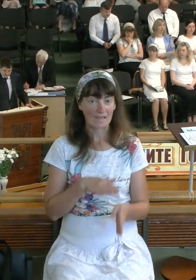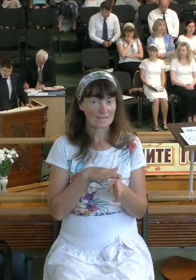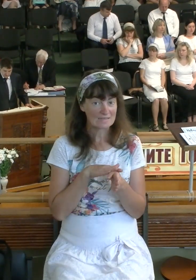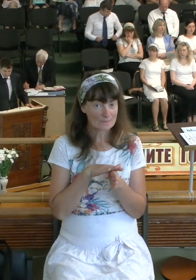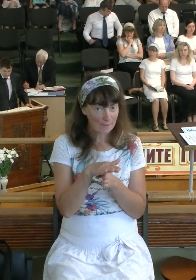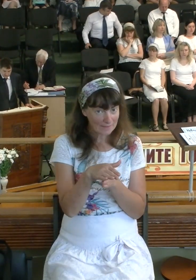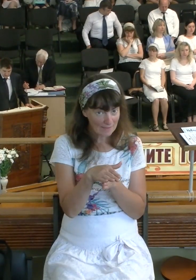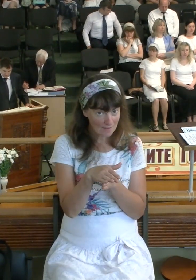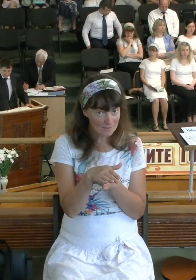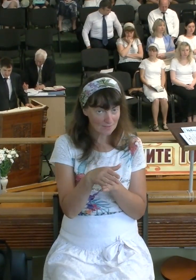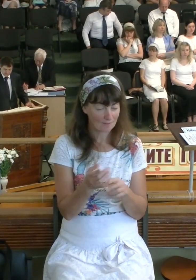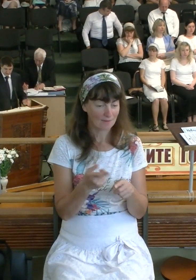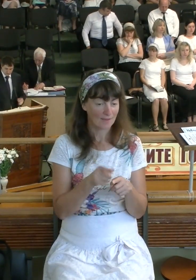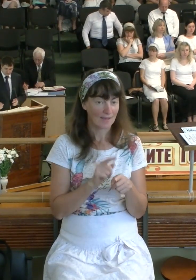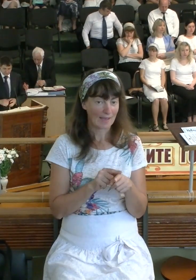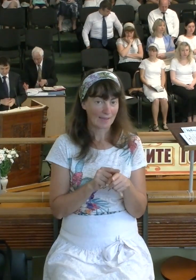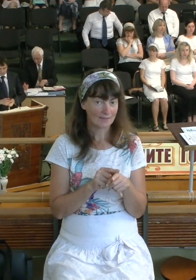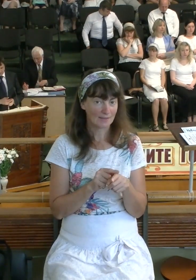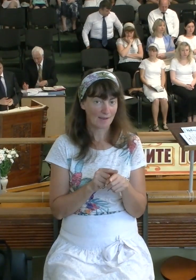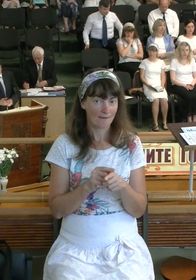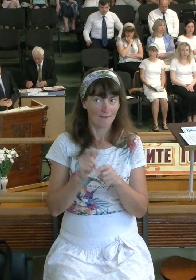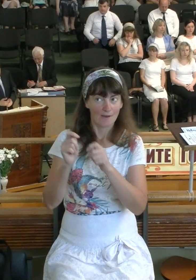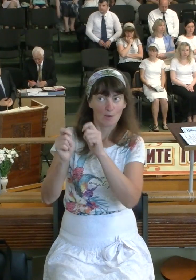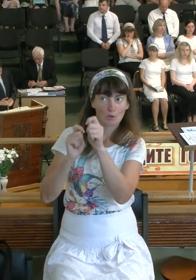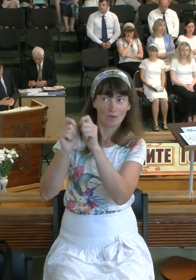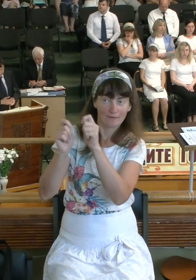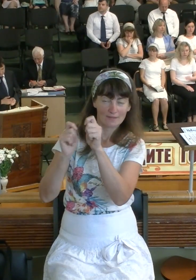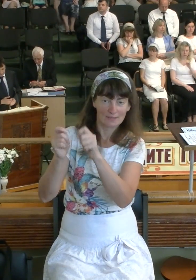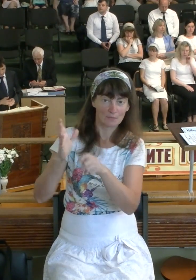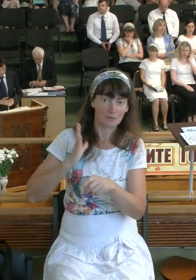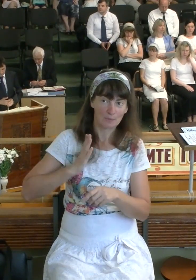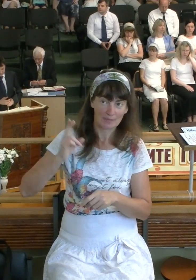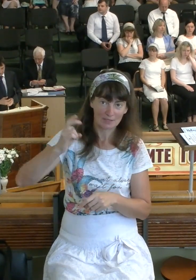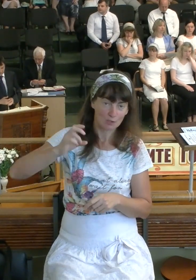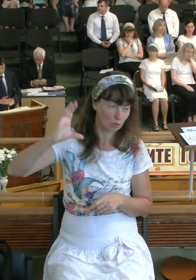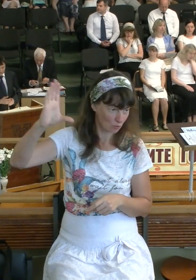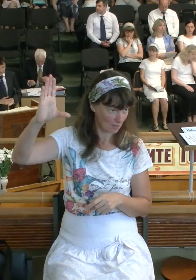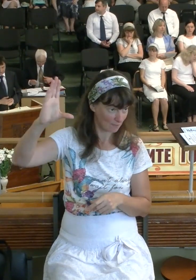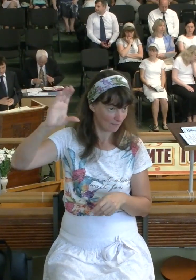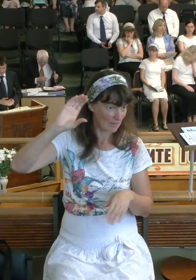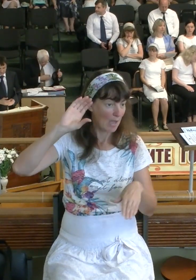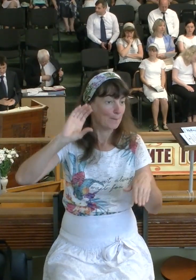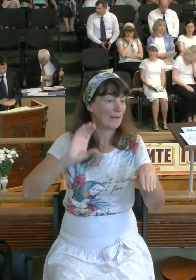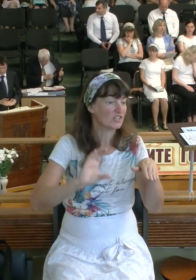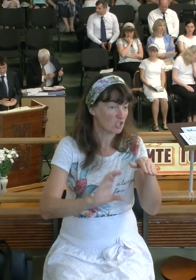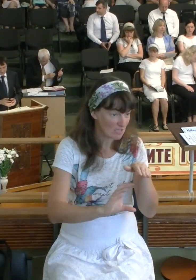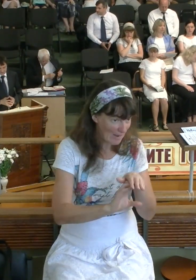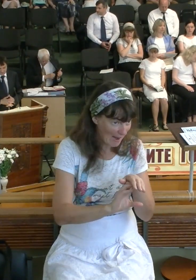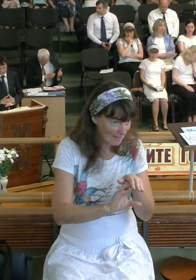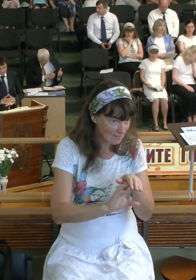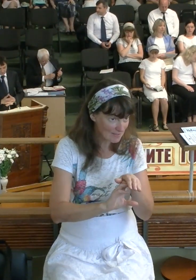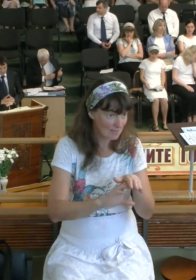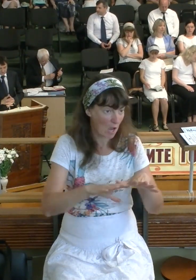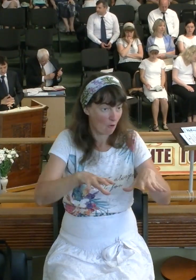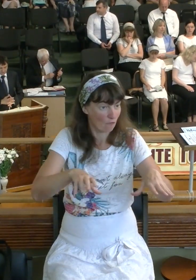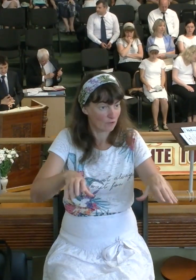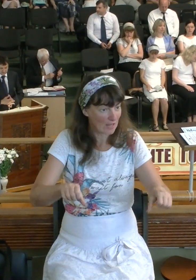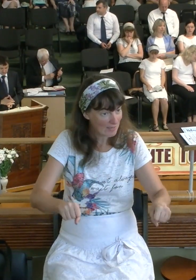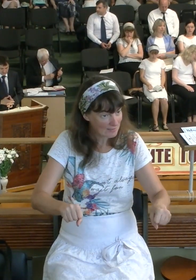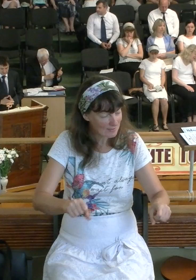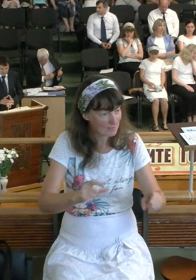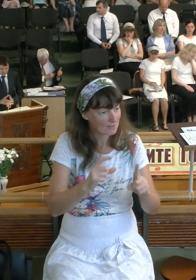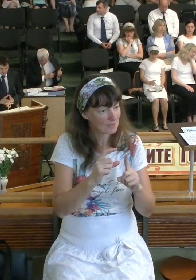Исполняться, жить под влиянием Духа Святого, подчиняясь власти Слова. Я хотел в Колоссянам 3 глава 16 стих еще